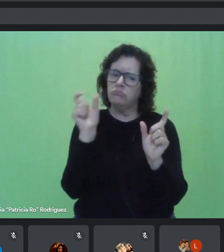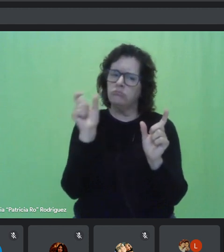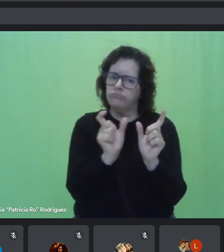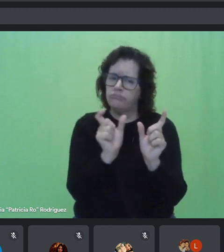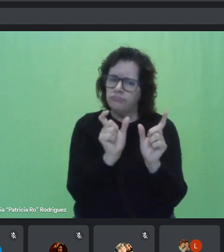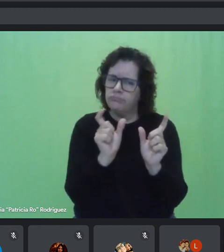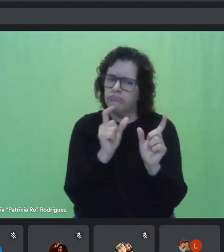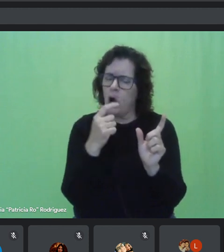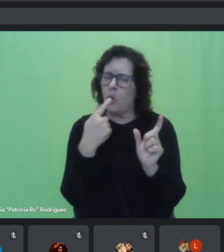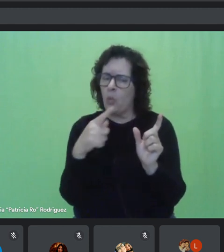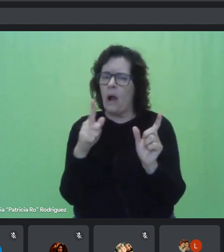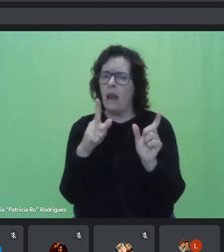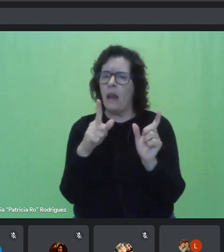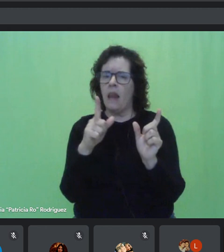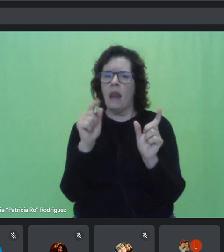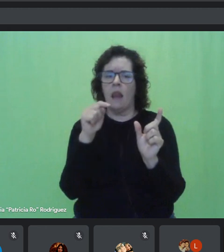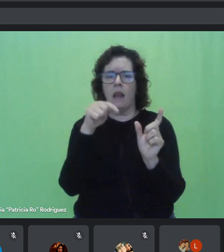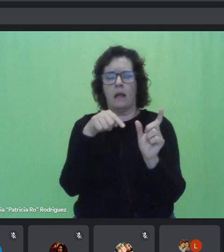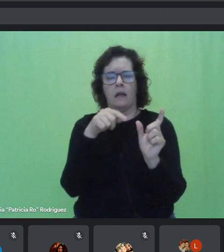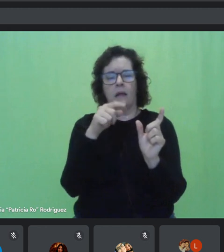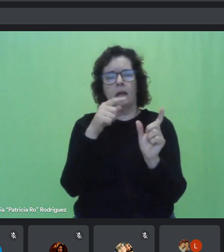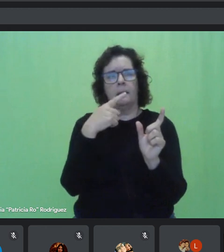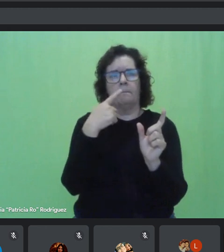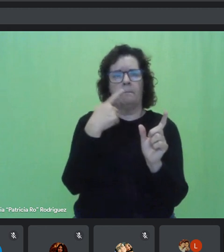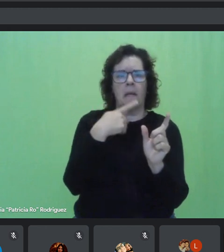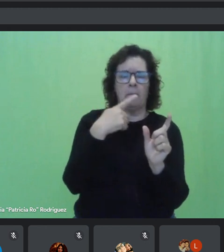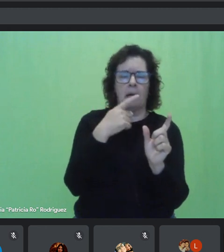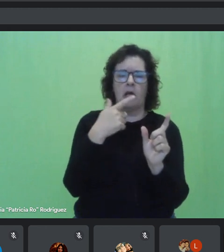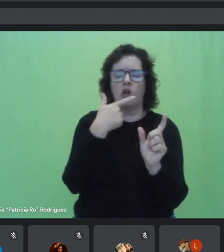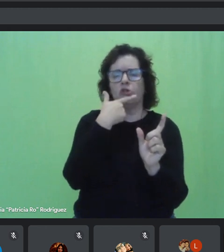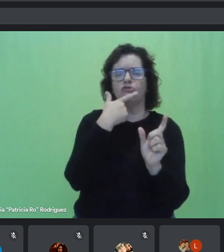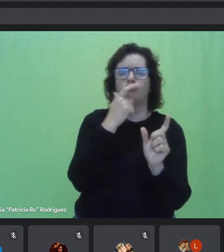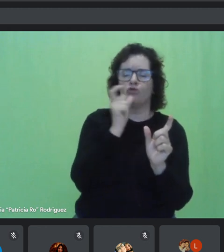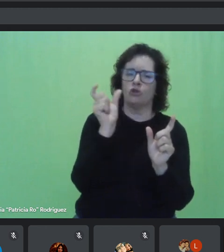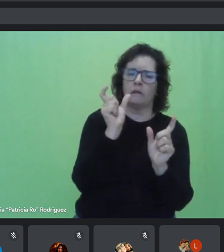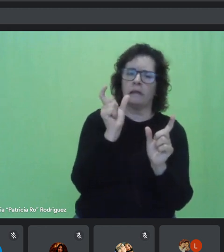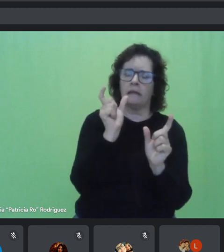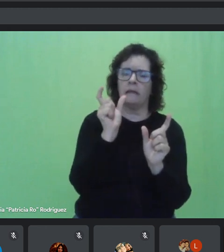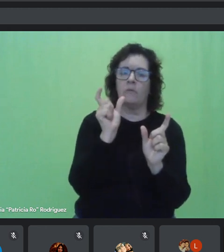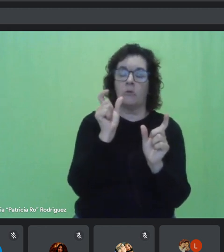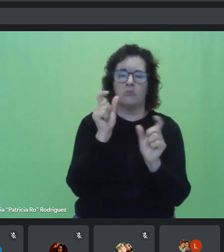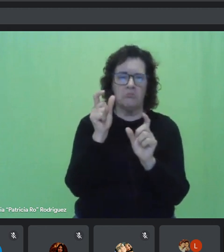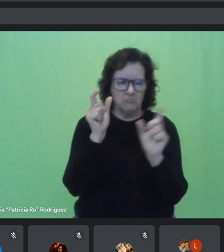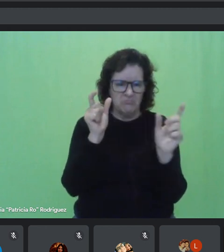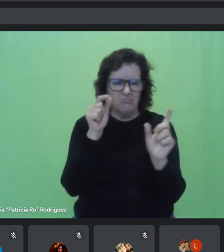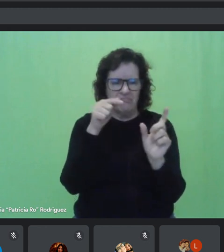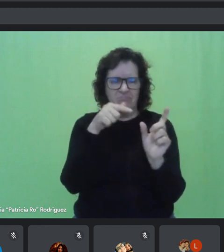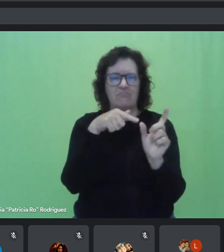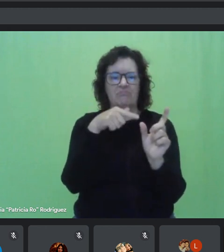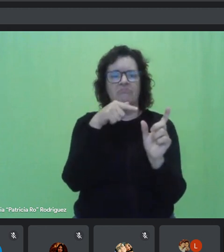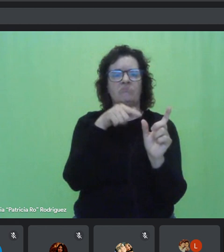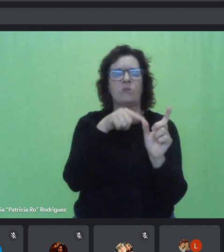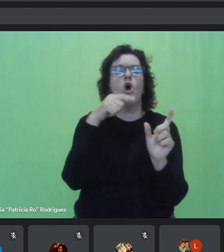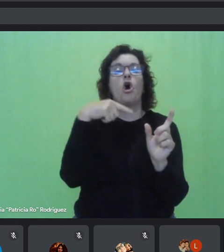¿O estamos diciendo primero sustantivos? Sí, sustantivo. Bien, perfecto. Sustantivo. Entonces, sustantivo es steering. ¿Qué otro